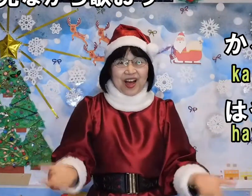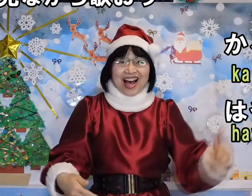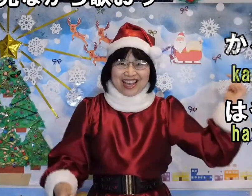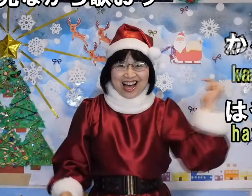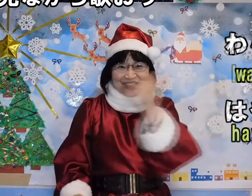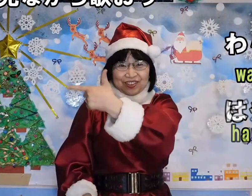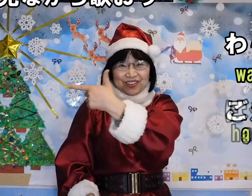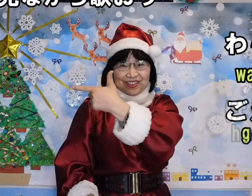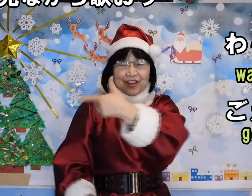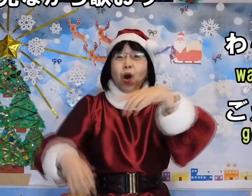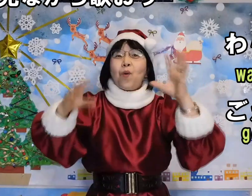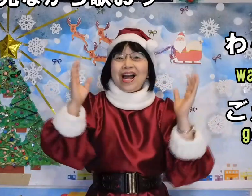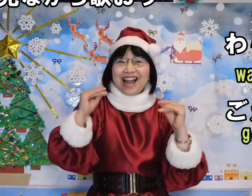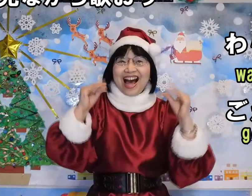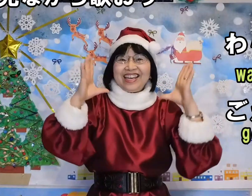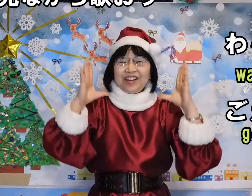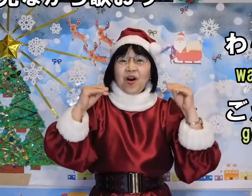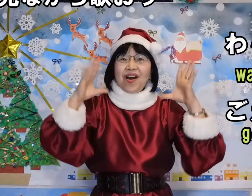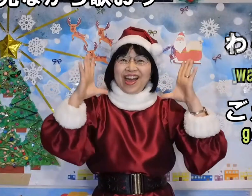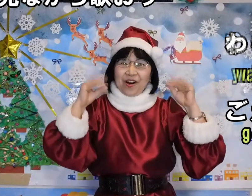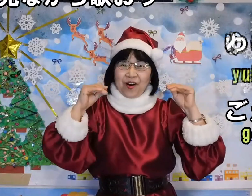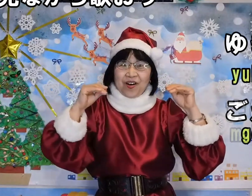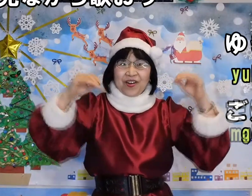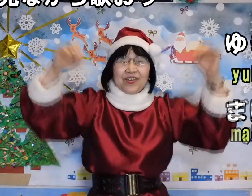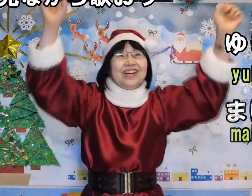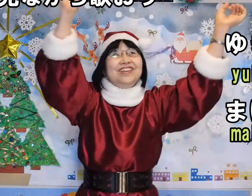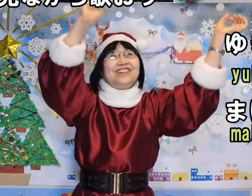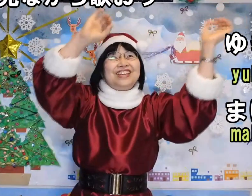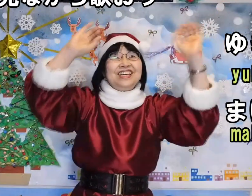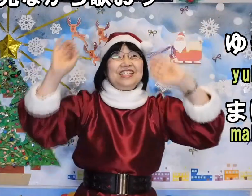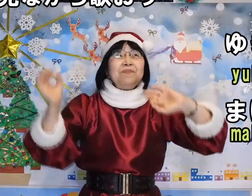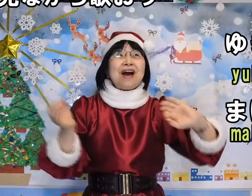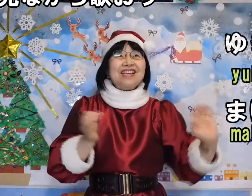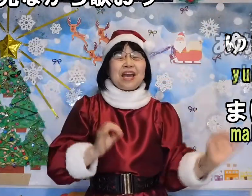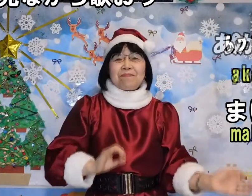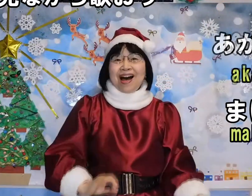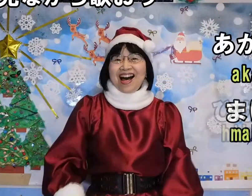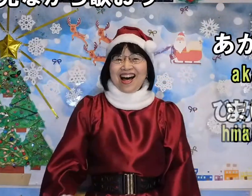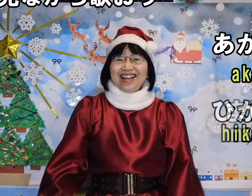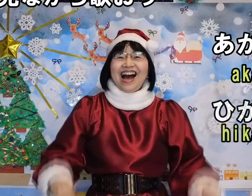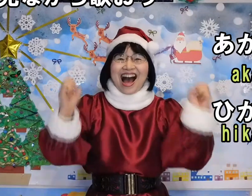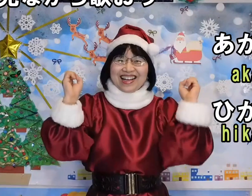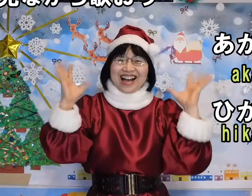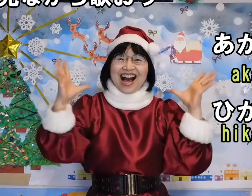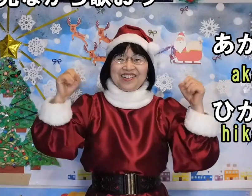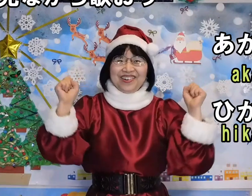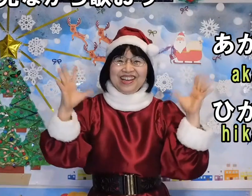く速く笑い声を雪に撒けば明る